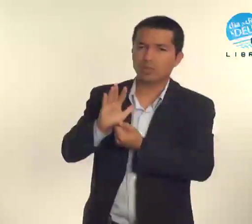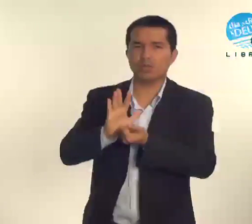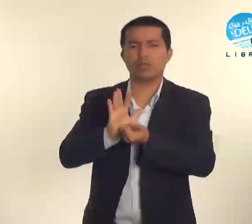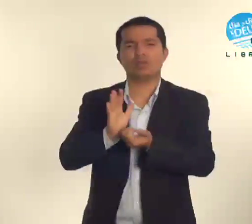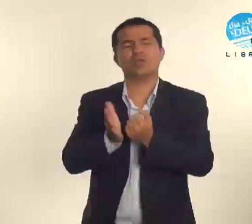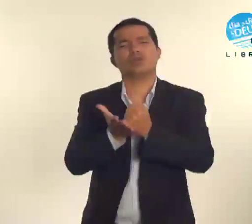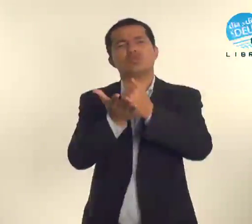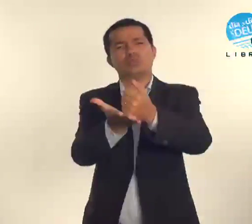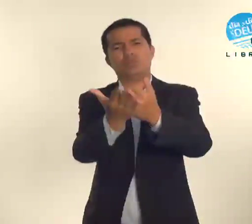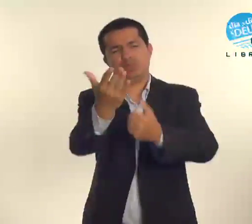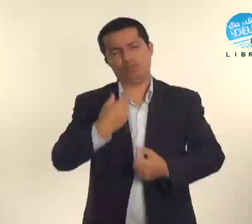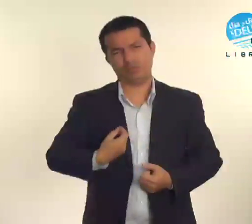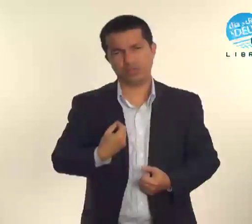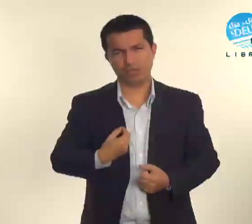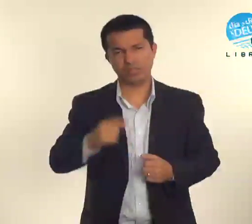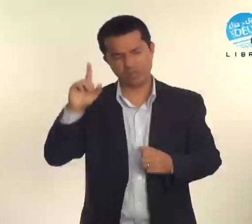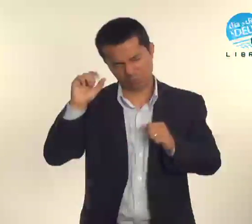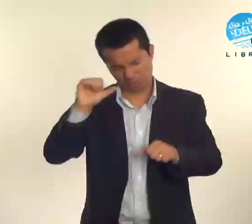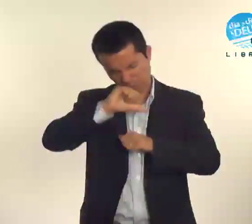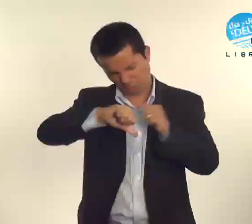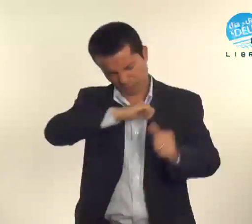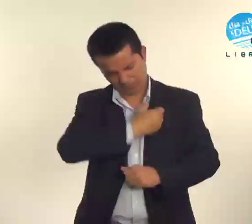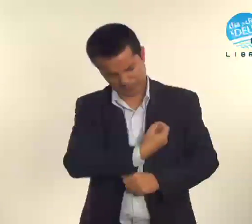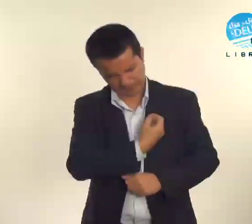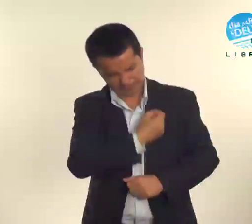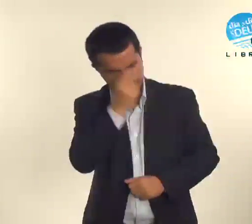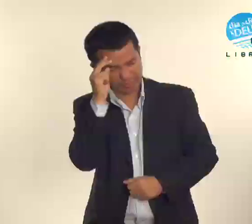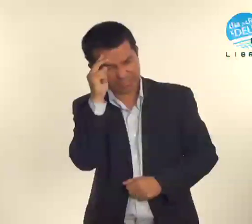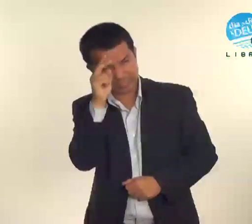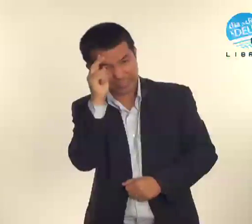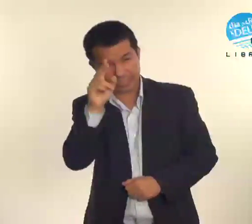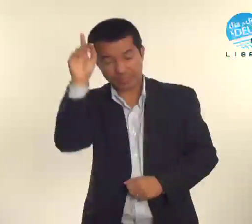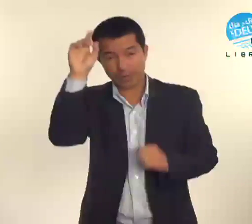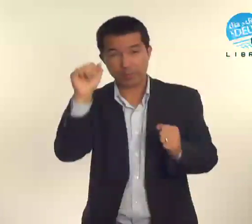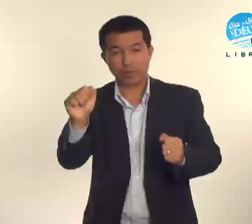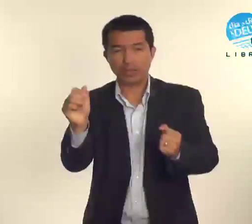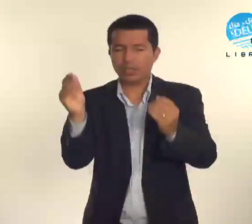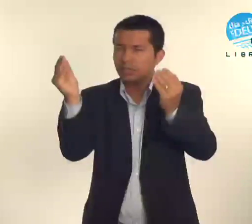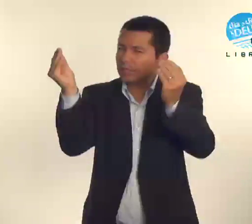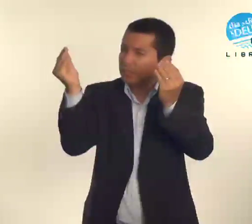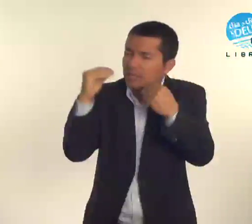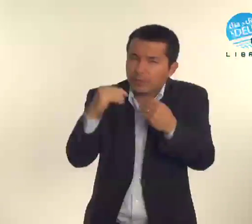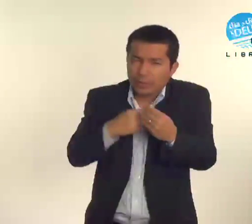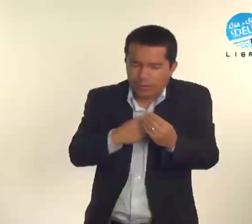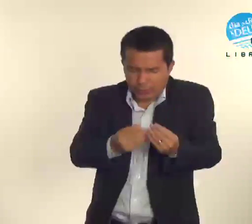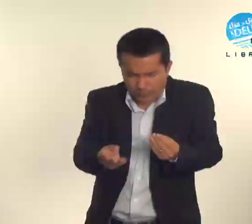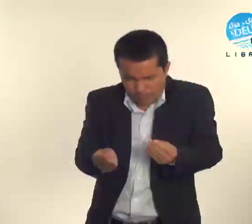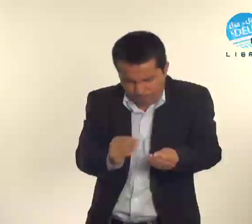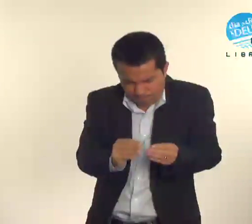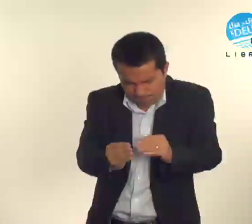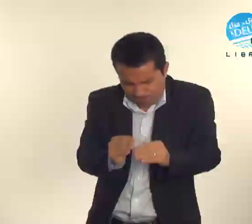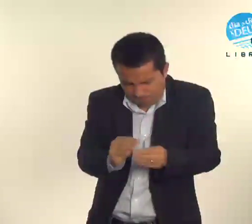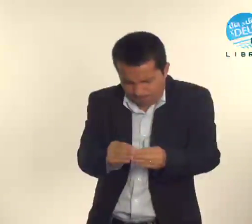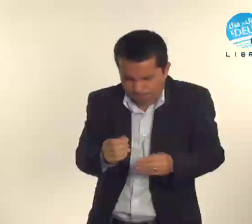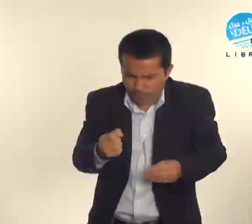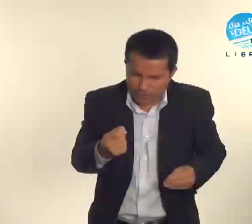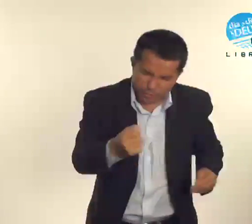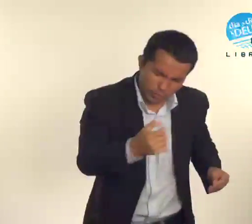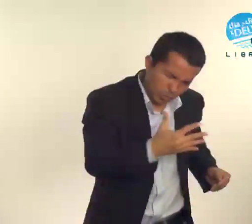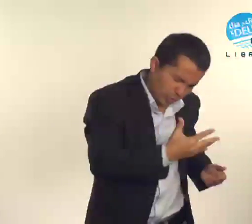minha história de vida e juntar os caquinhos. Porque se